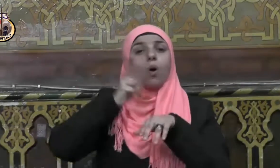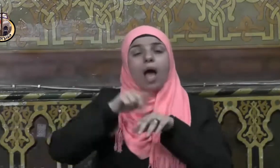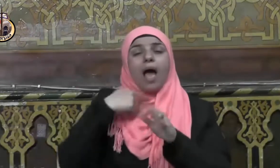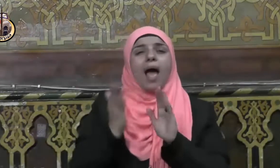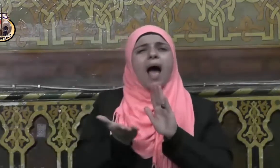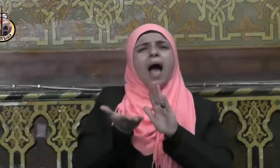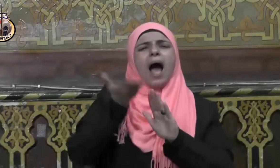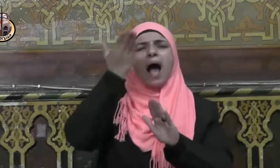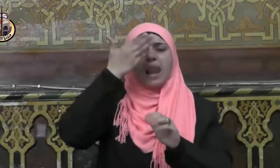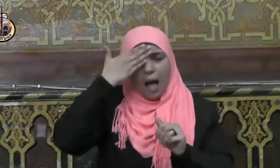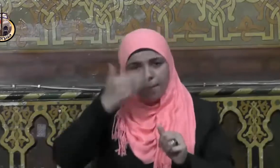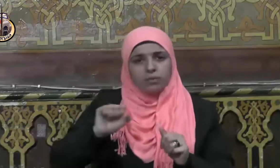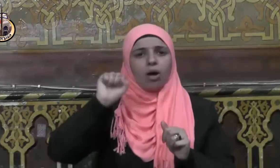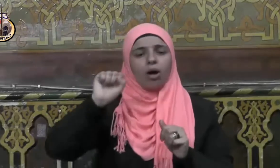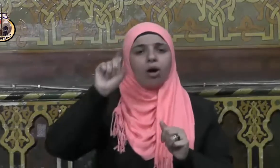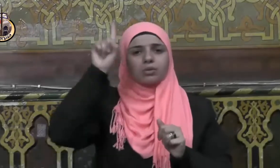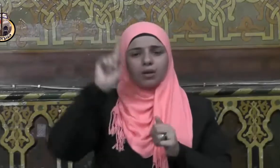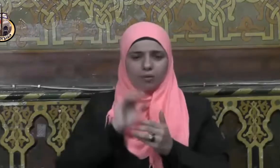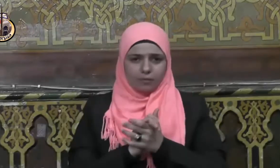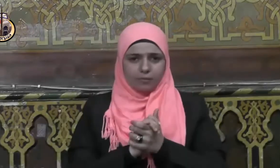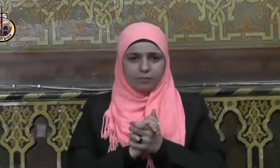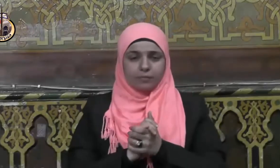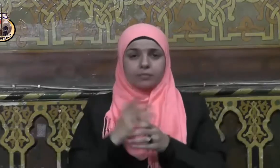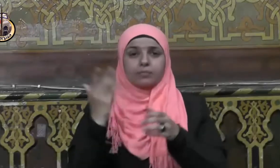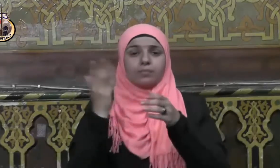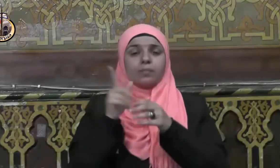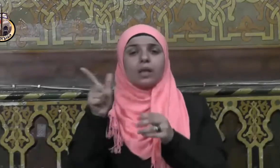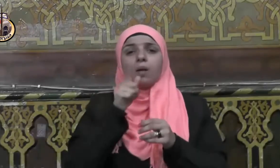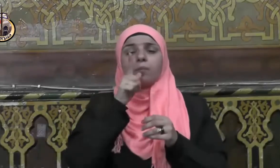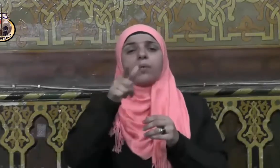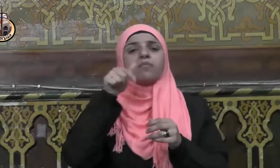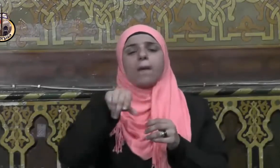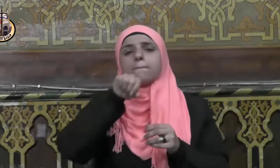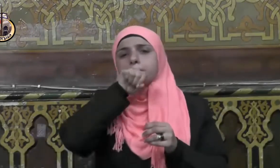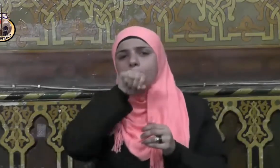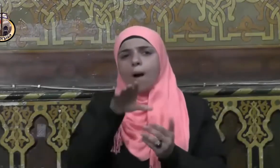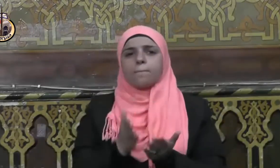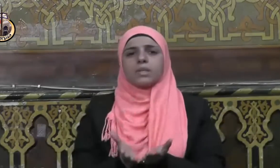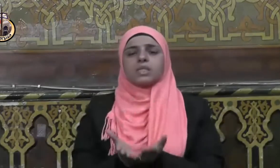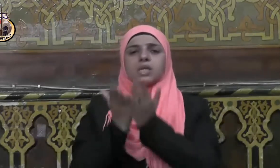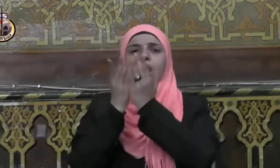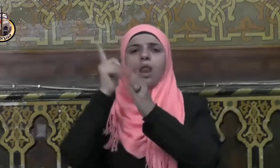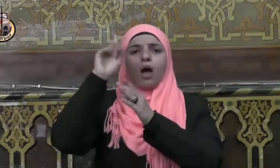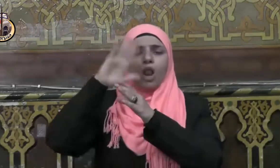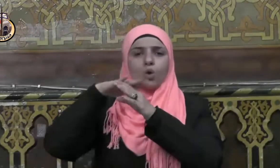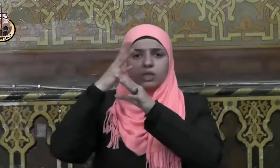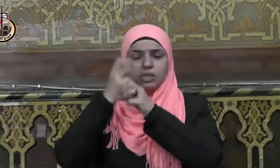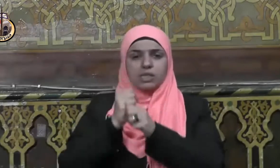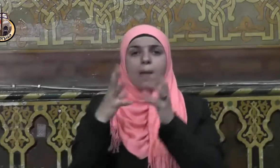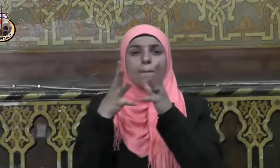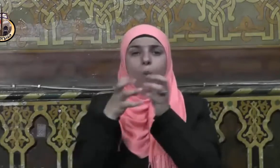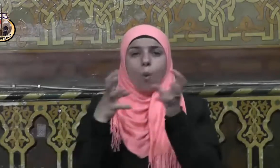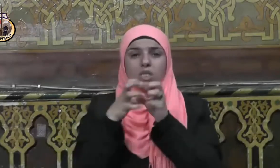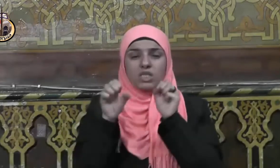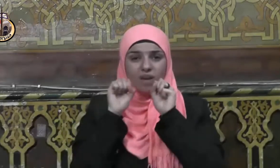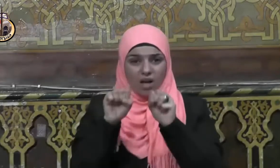مراتب العبادة، حيث وصفه النبي صلى الله عليه وسلم